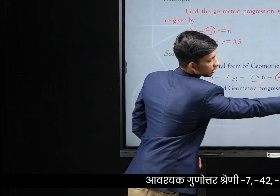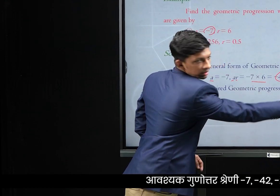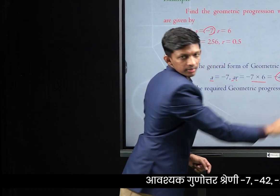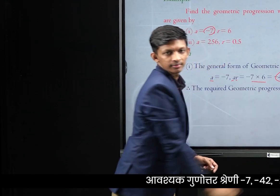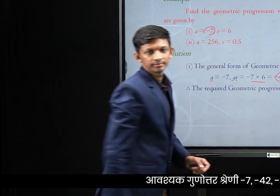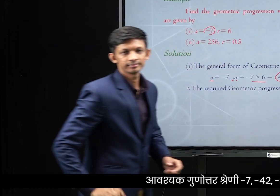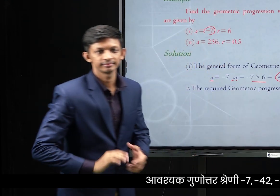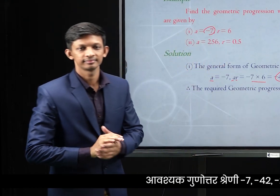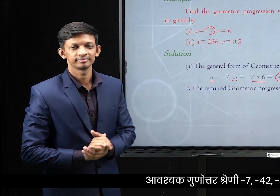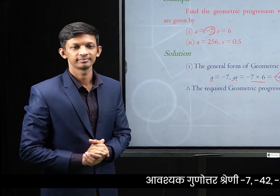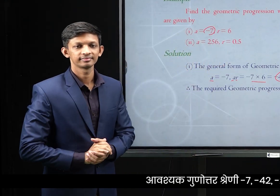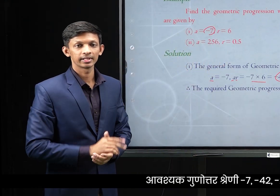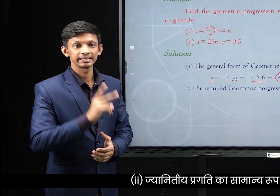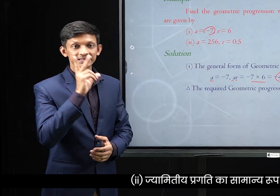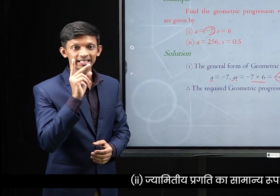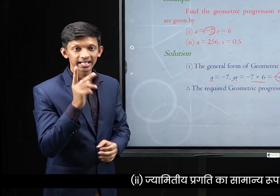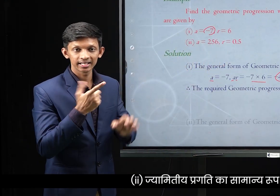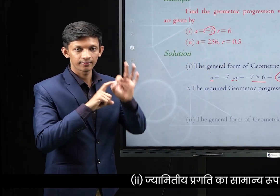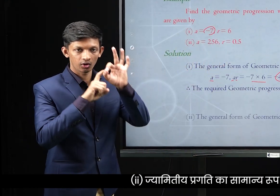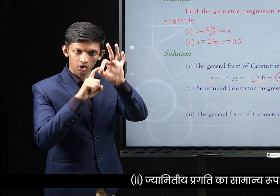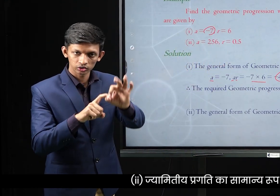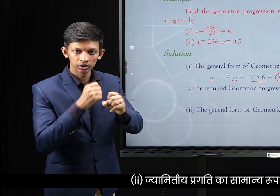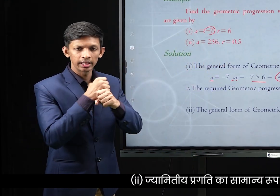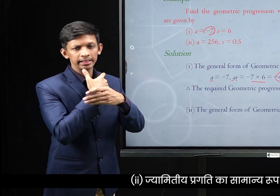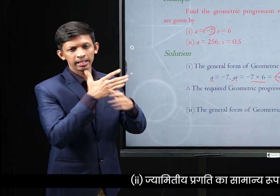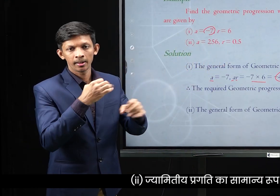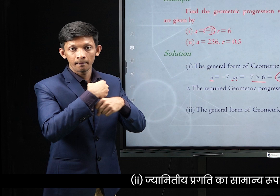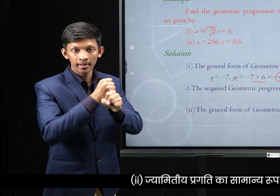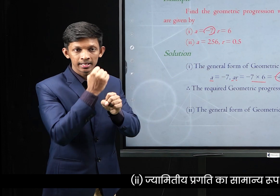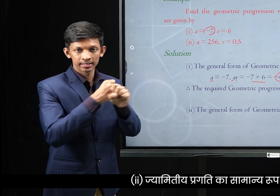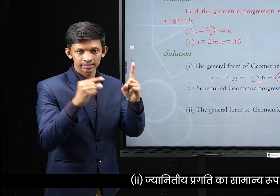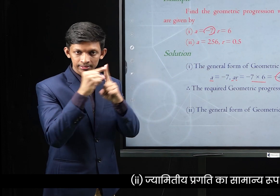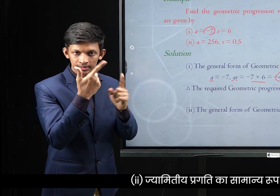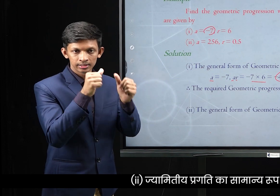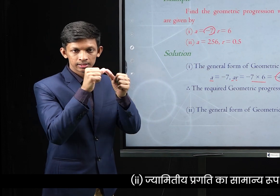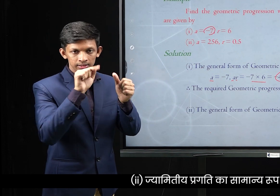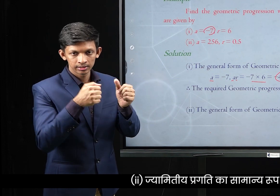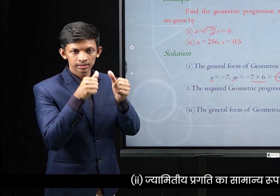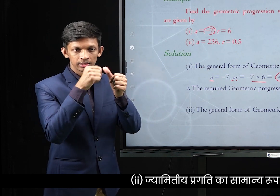-252 है। पॉइंट 2, ज्यामितीय प्रगति का सामान्य रूप A,